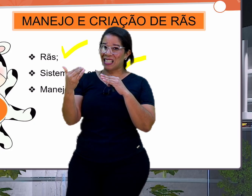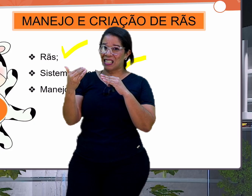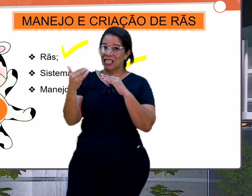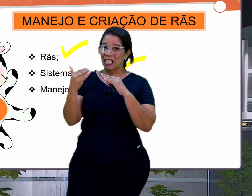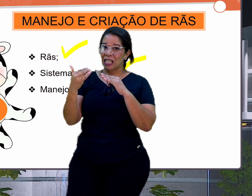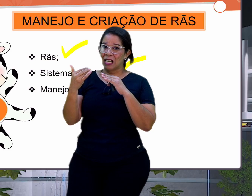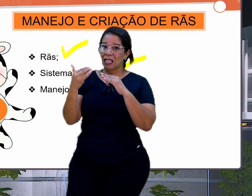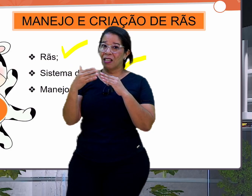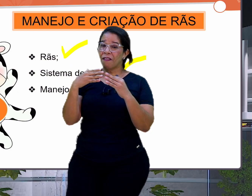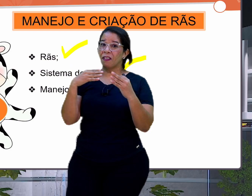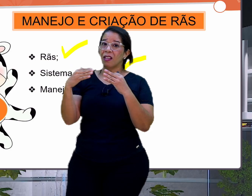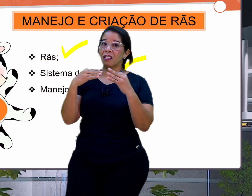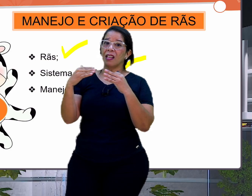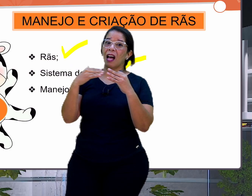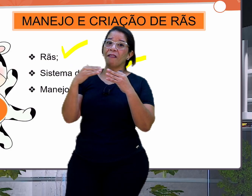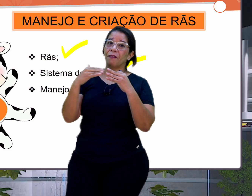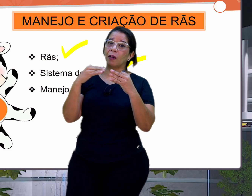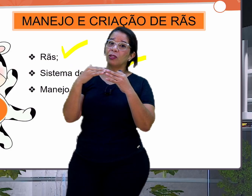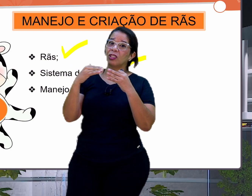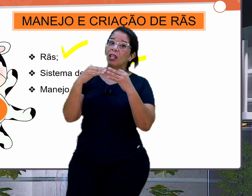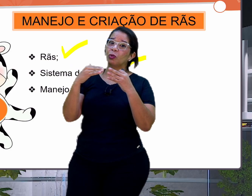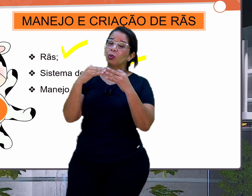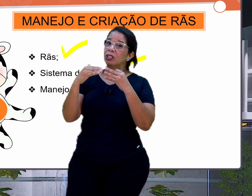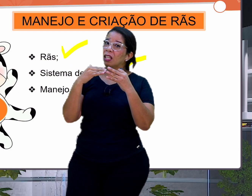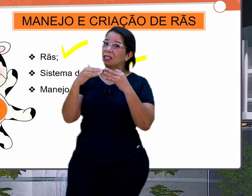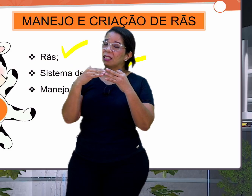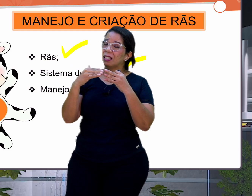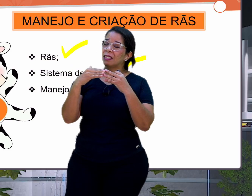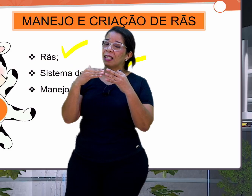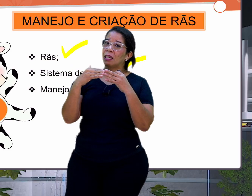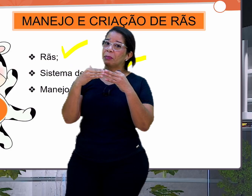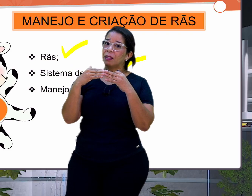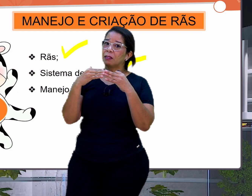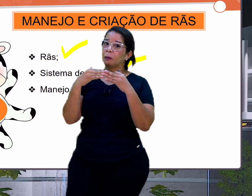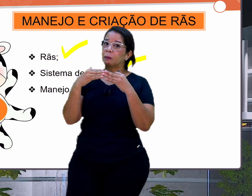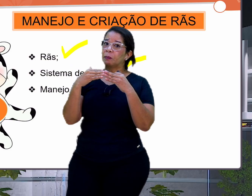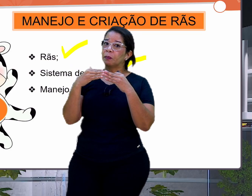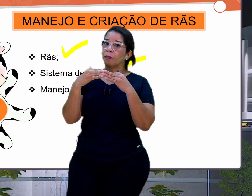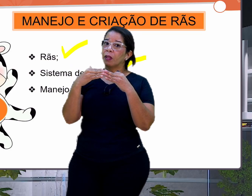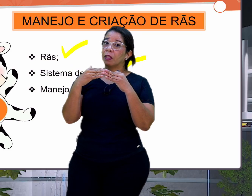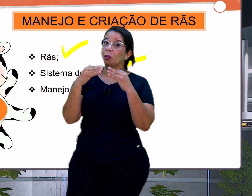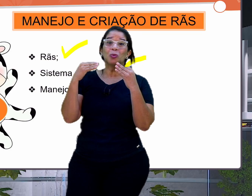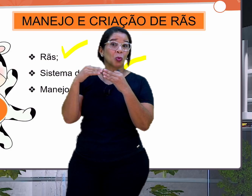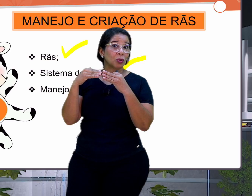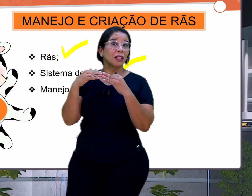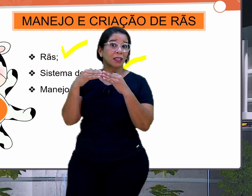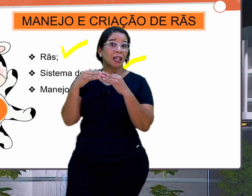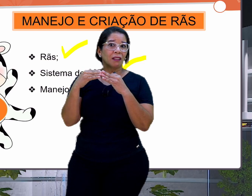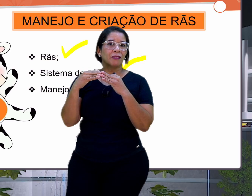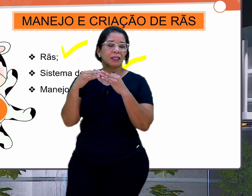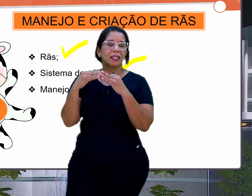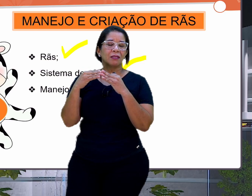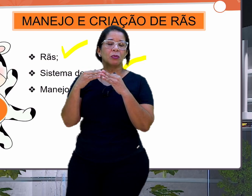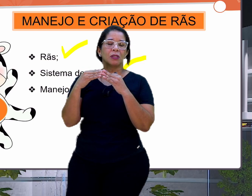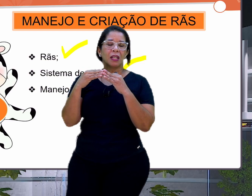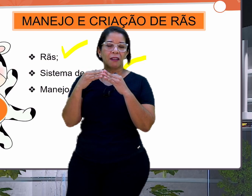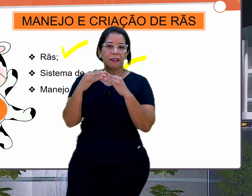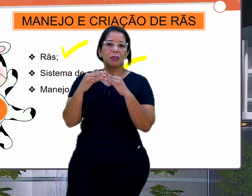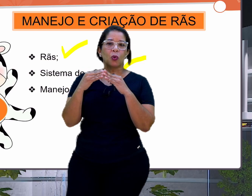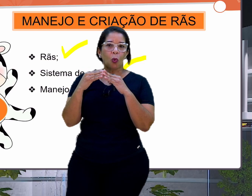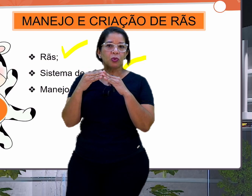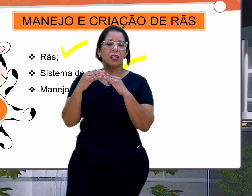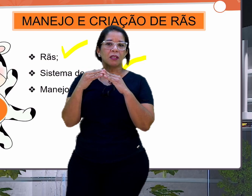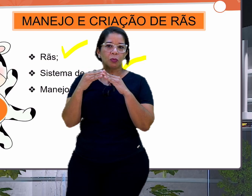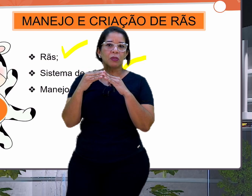de estresse devido a essa falta de ajuste, dessa adaptação. Então, isso tudo tem que estar